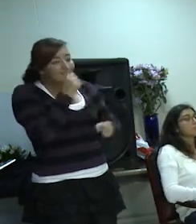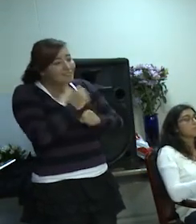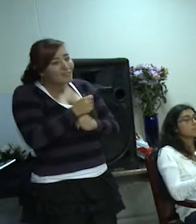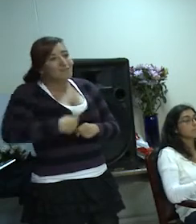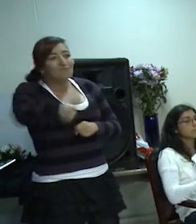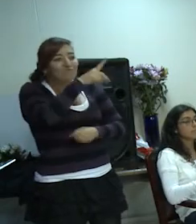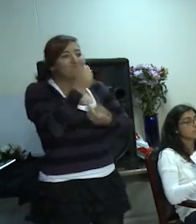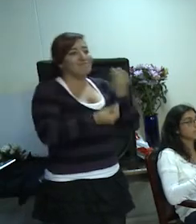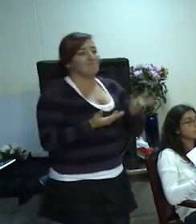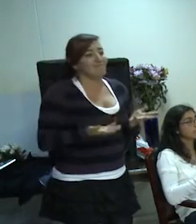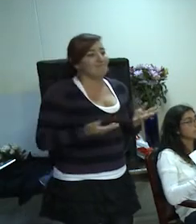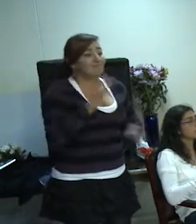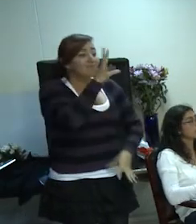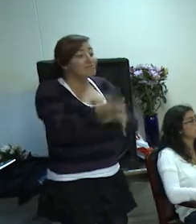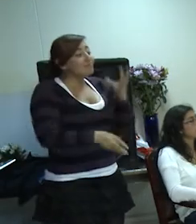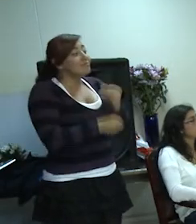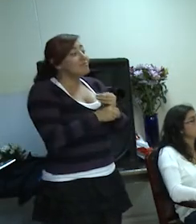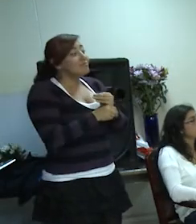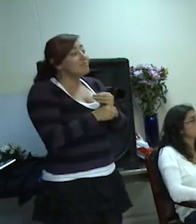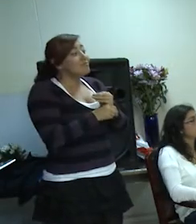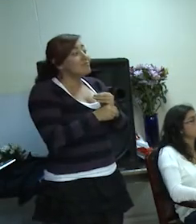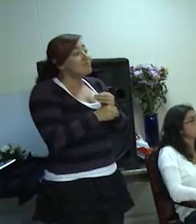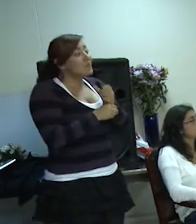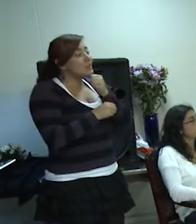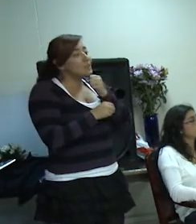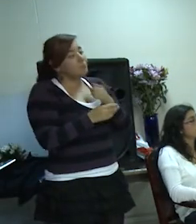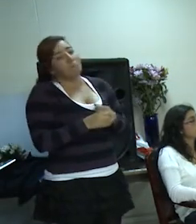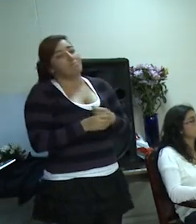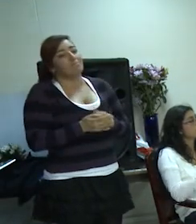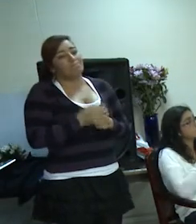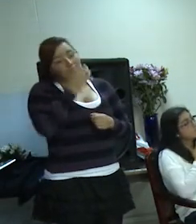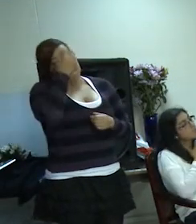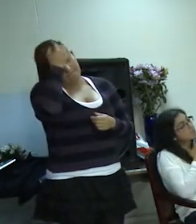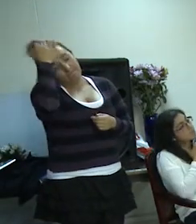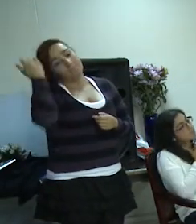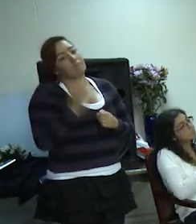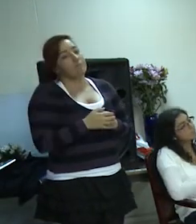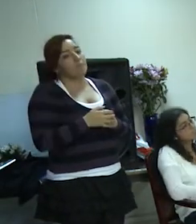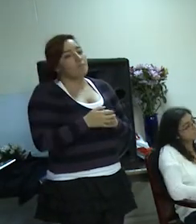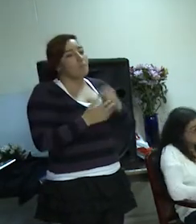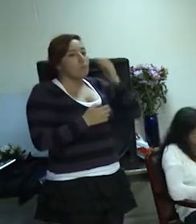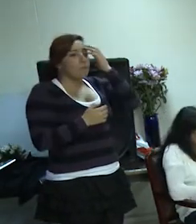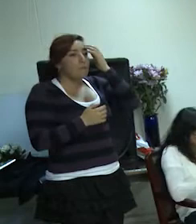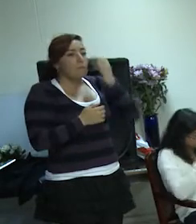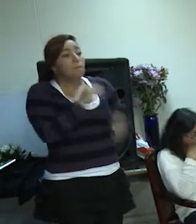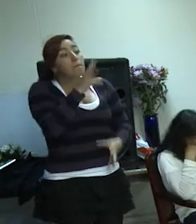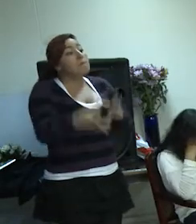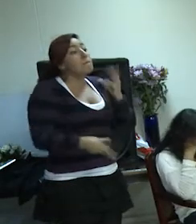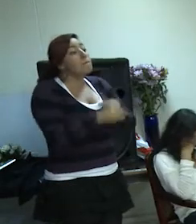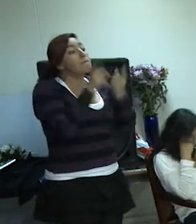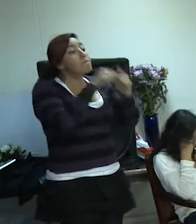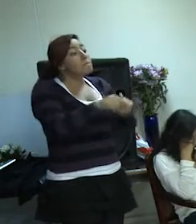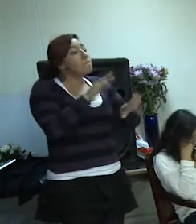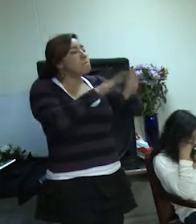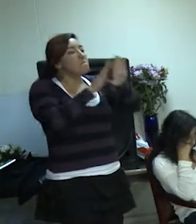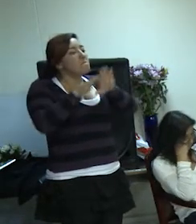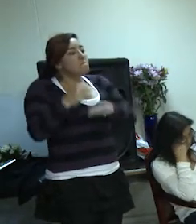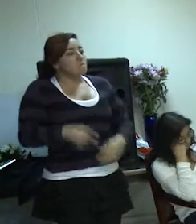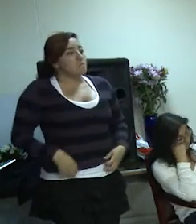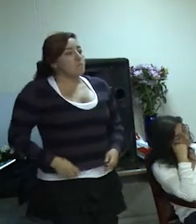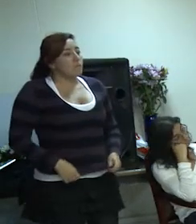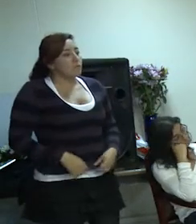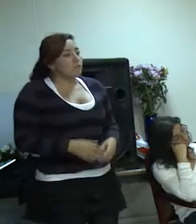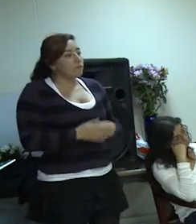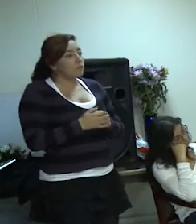realizar. Por otra parte, también quería decirles que hay una condición nuestra, y es